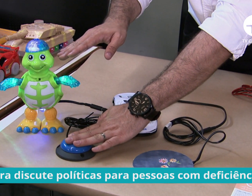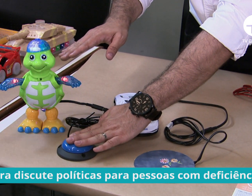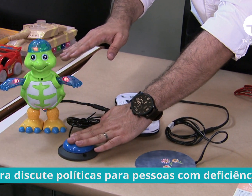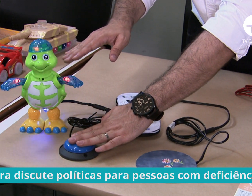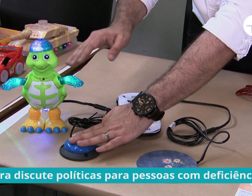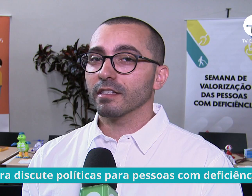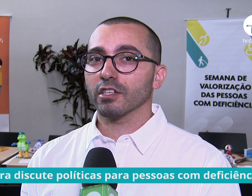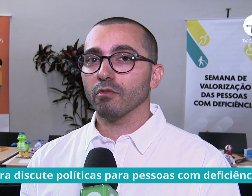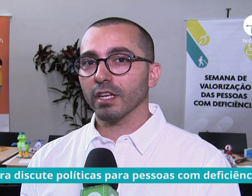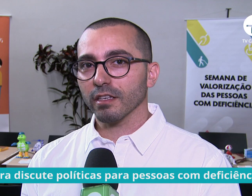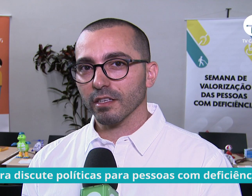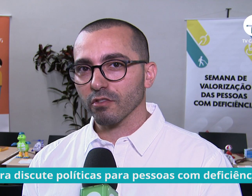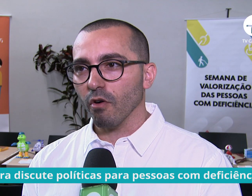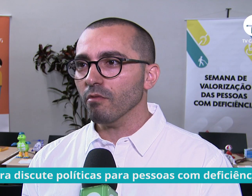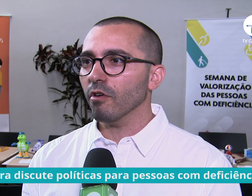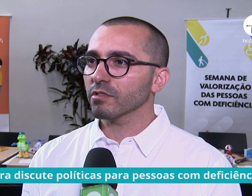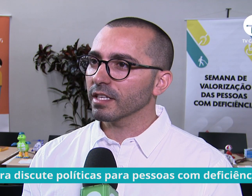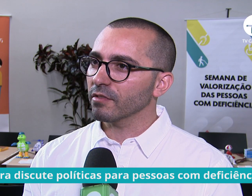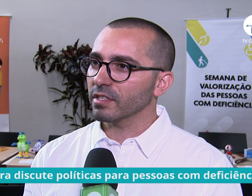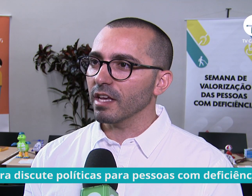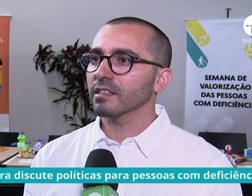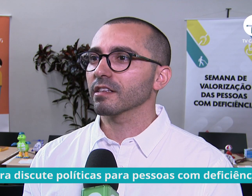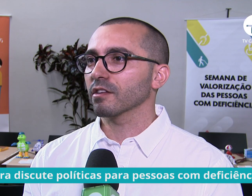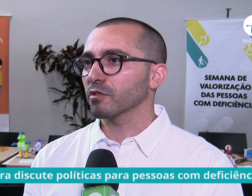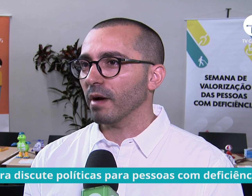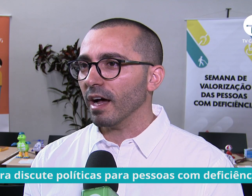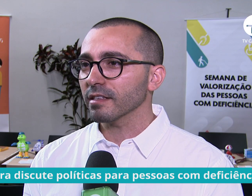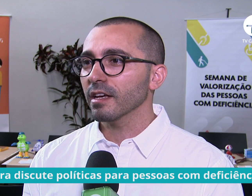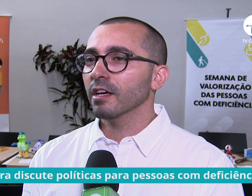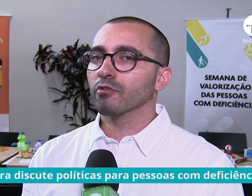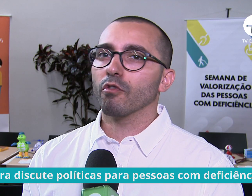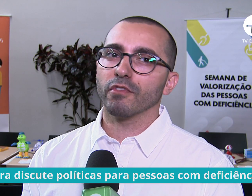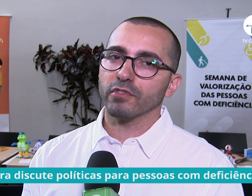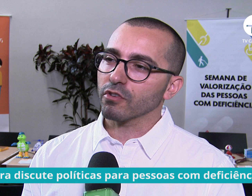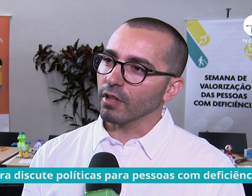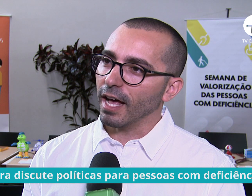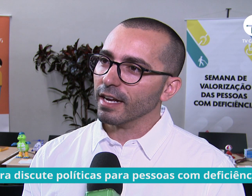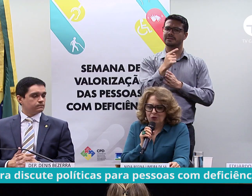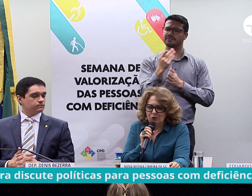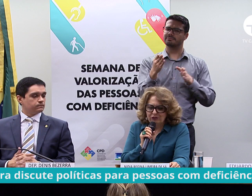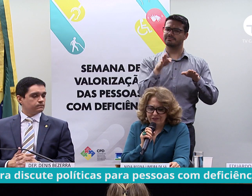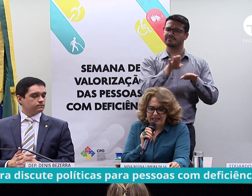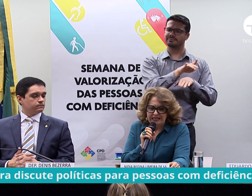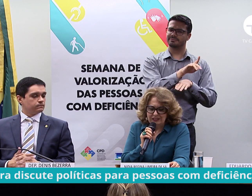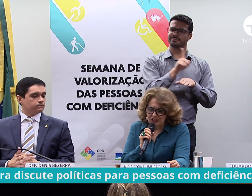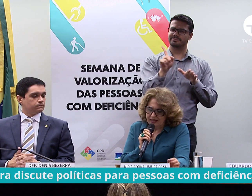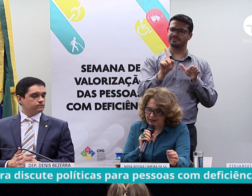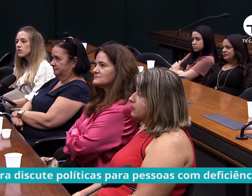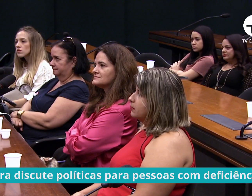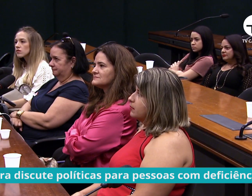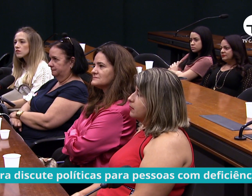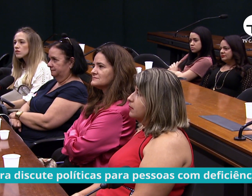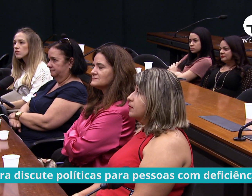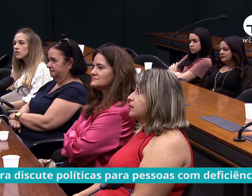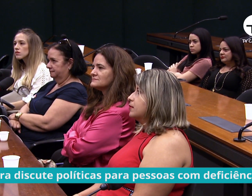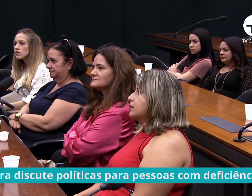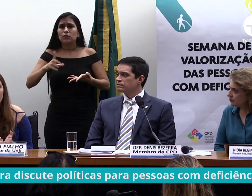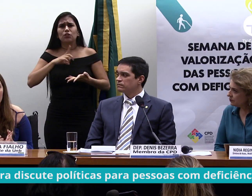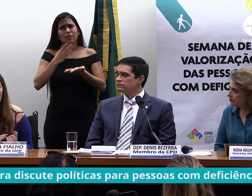de interação, seja com crianças com ou sem deficiência, seus pais, no convívio escolar. Uma sessão para o